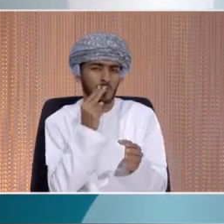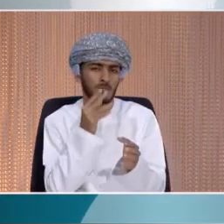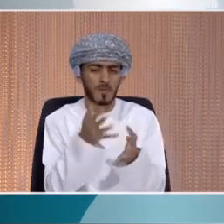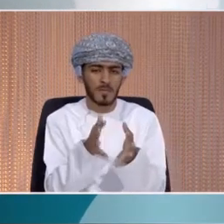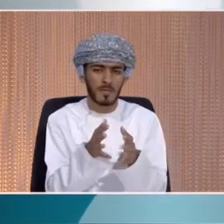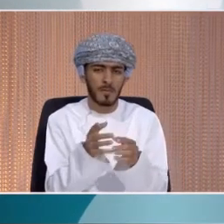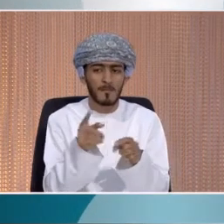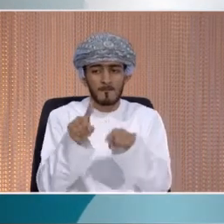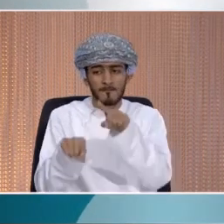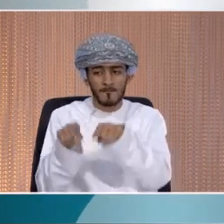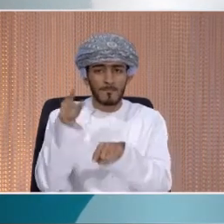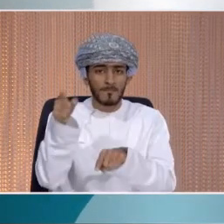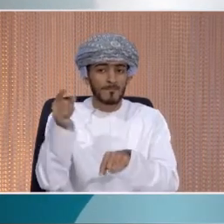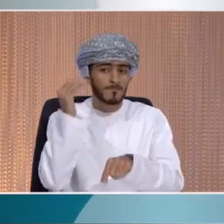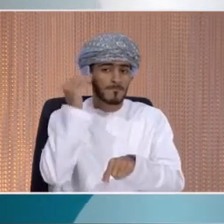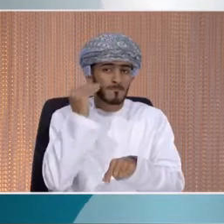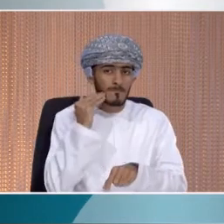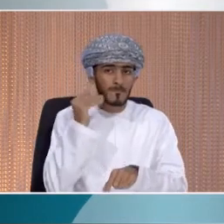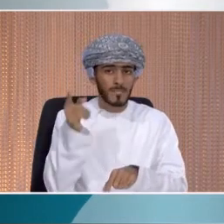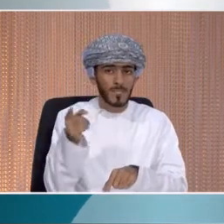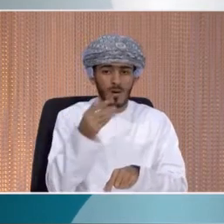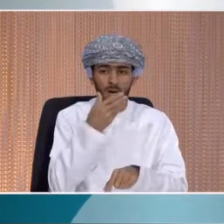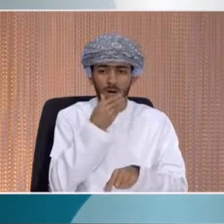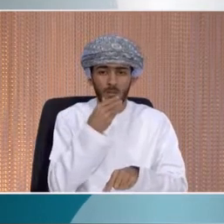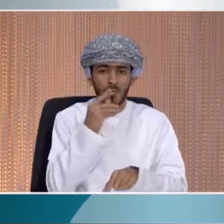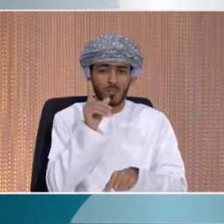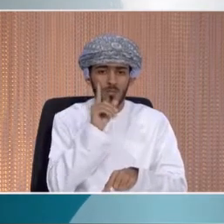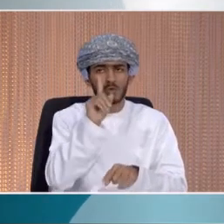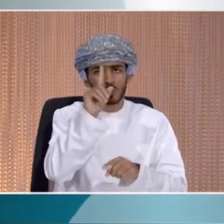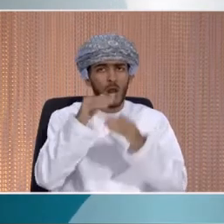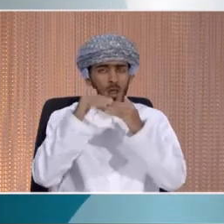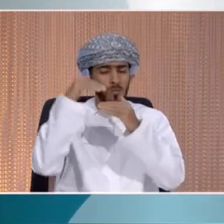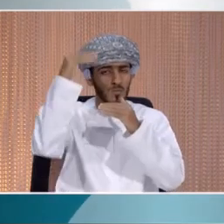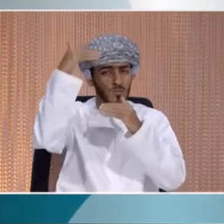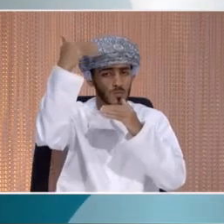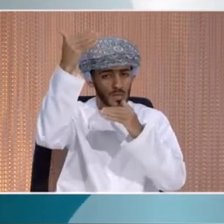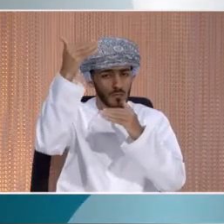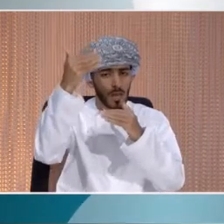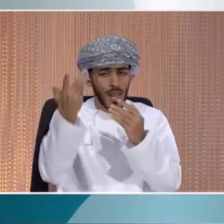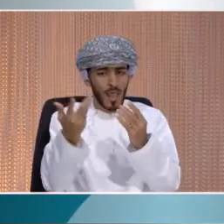المرأة الأم أقصد والأب يتأمل بأن يكون